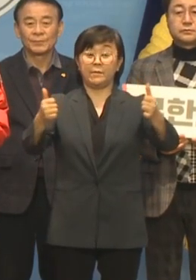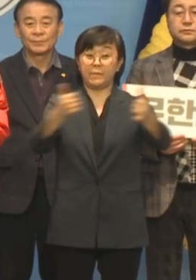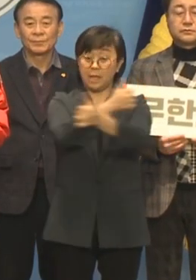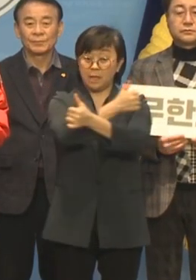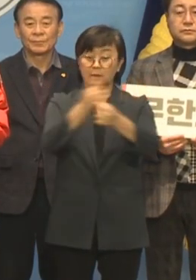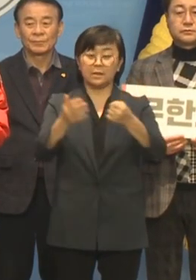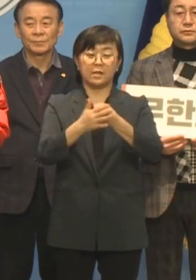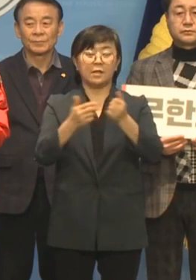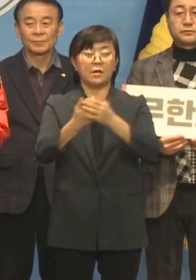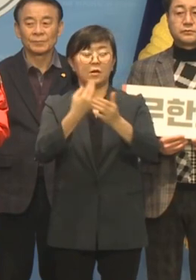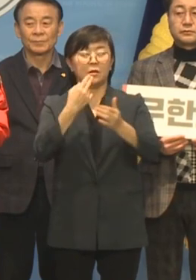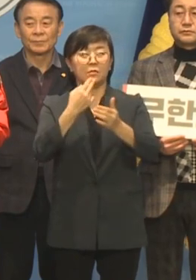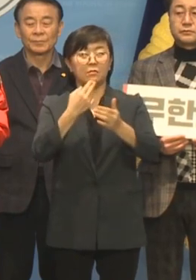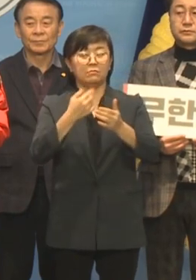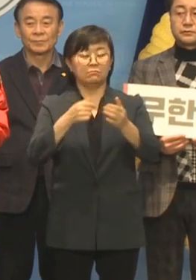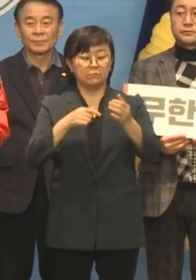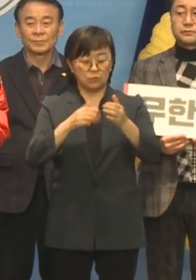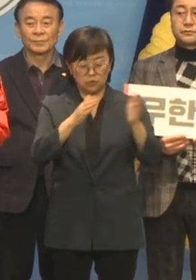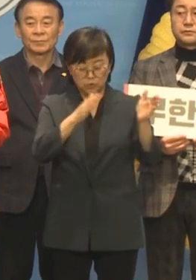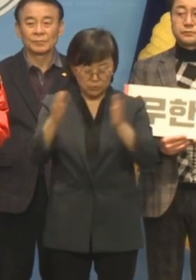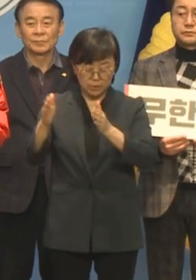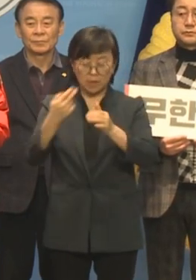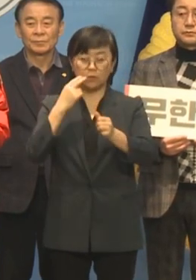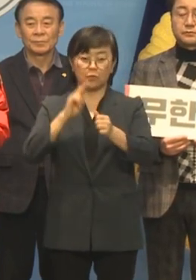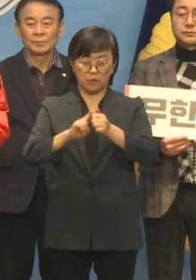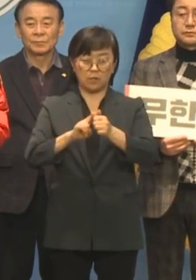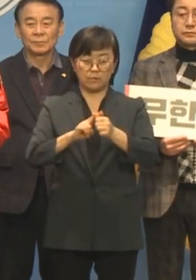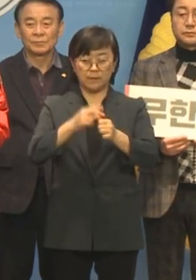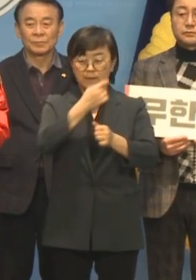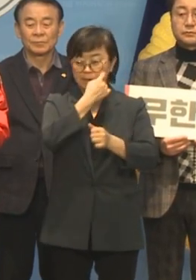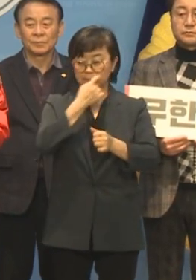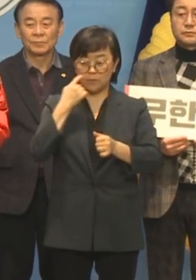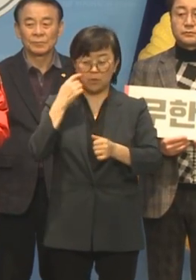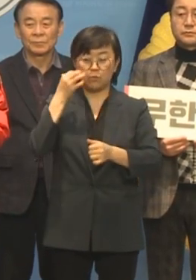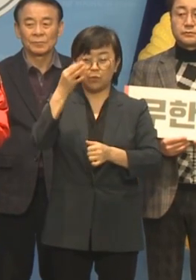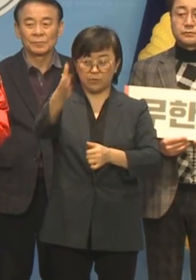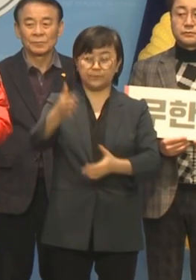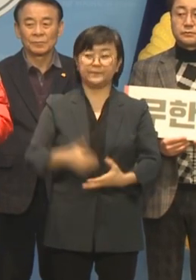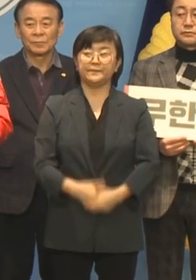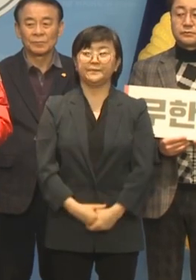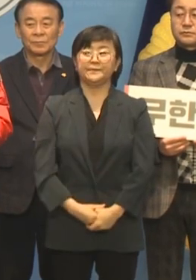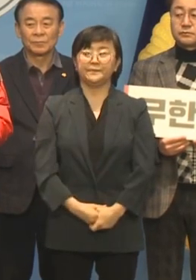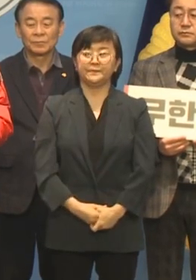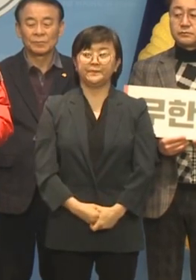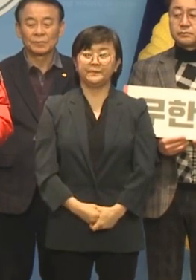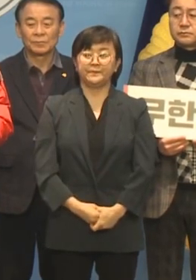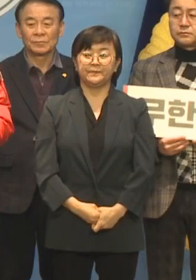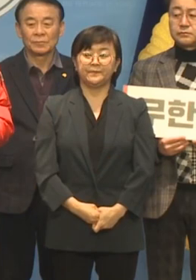무모한 도전이 아니라 준비된 도전임을 증명하겠습니다.